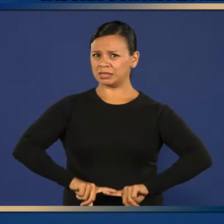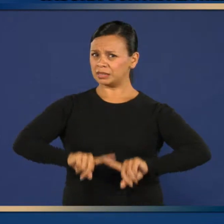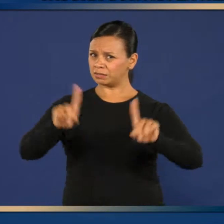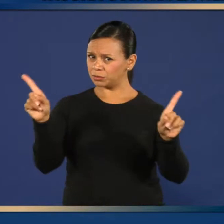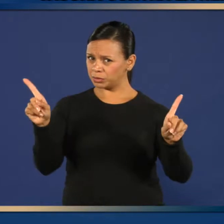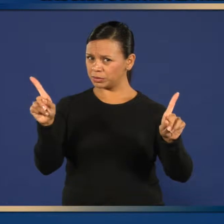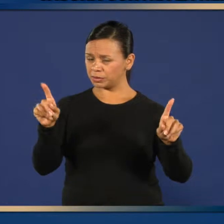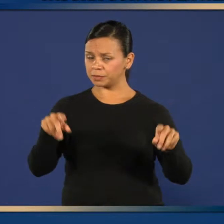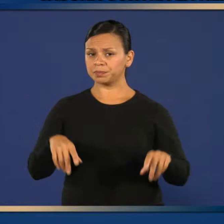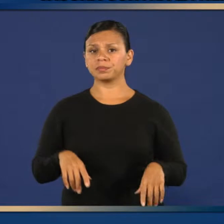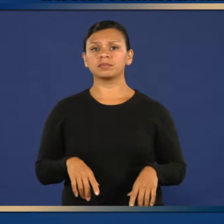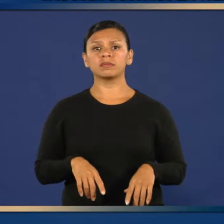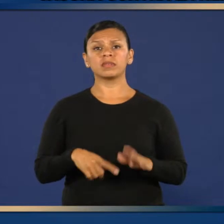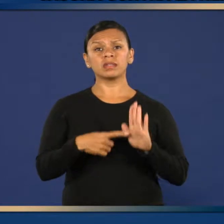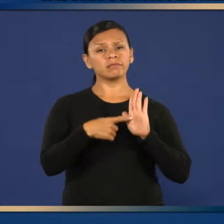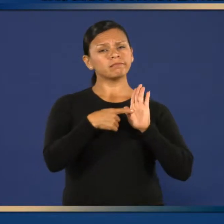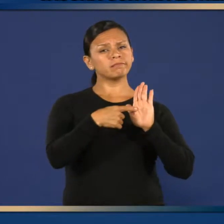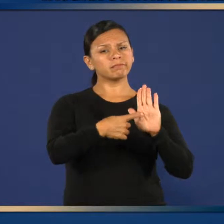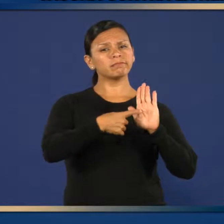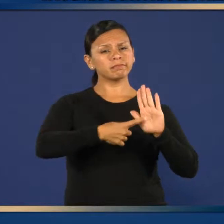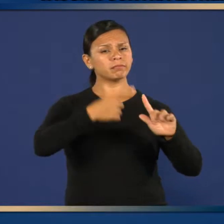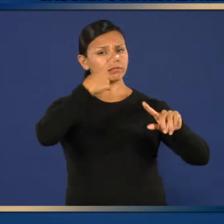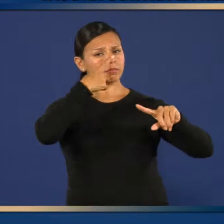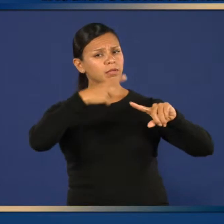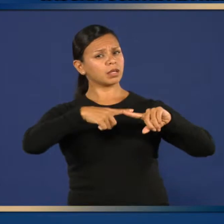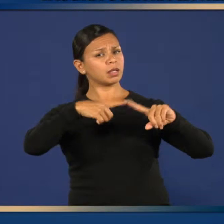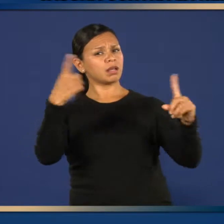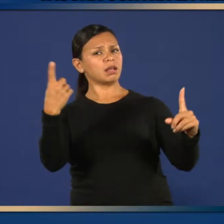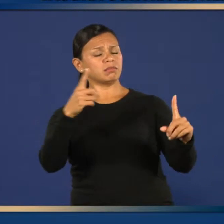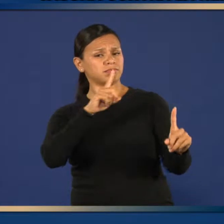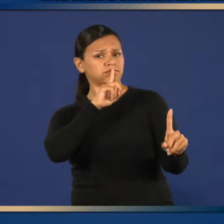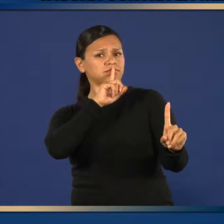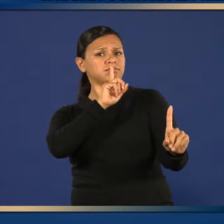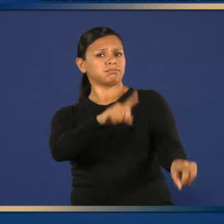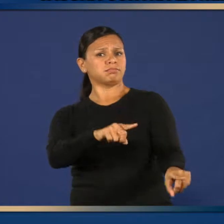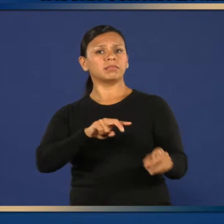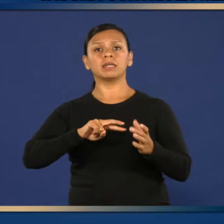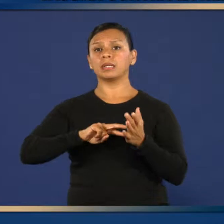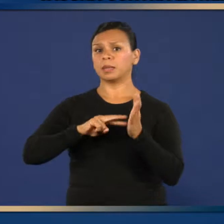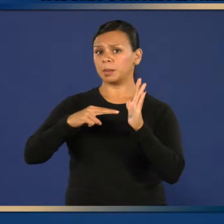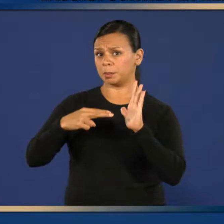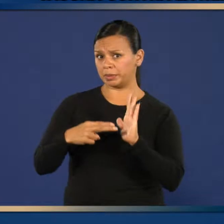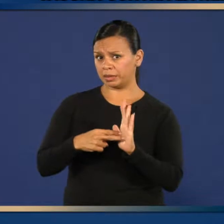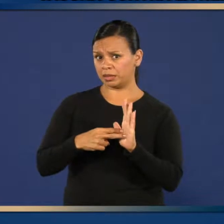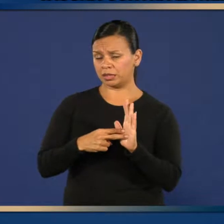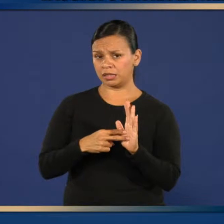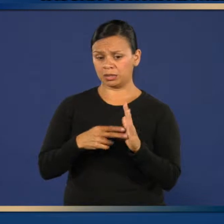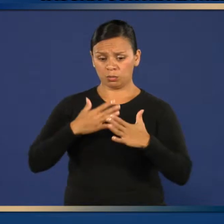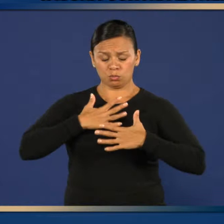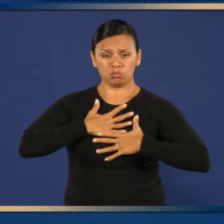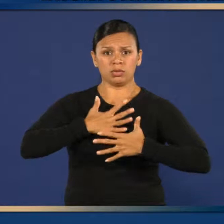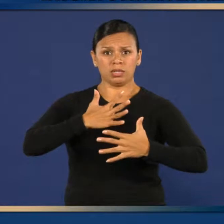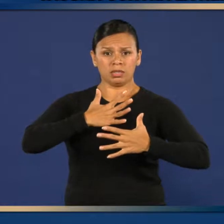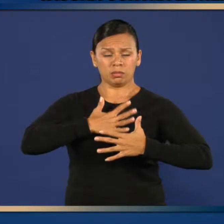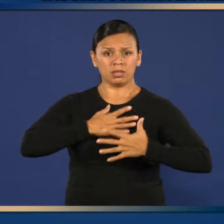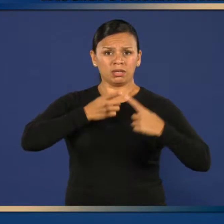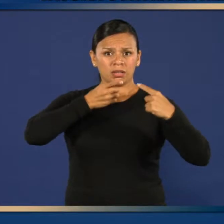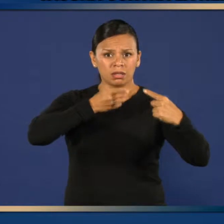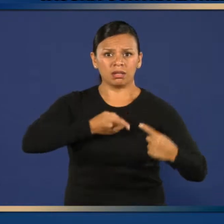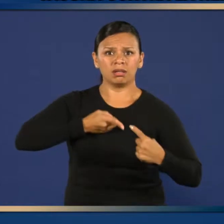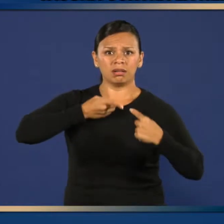los signos de una reacción alérgica grave puede incluir dificultad para respirar